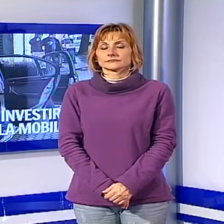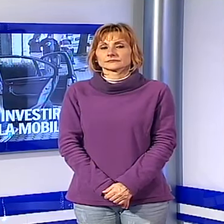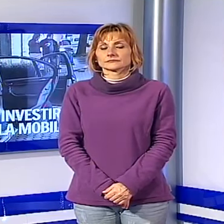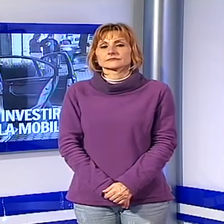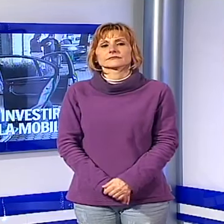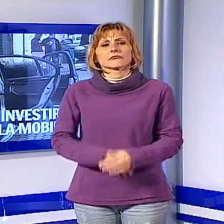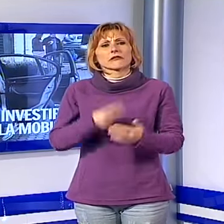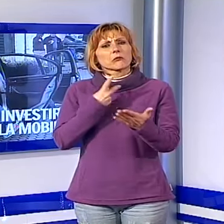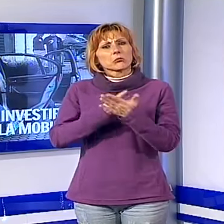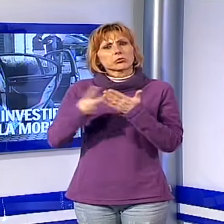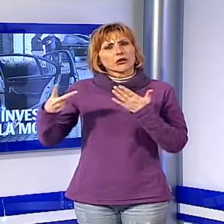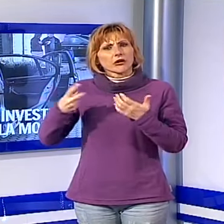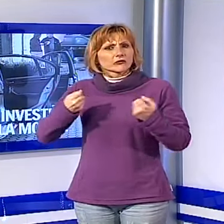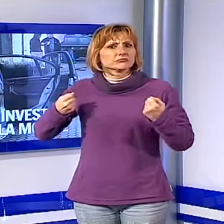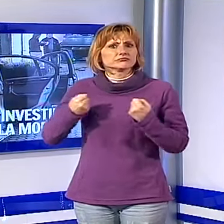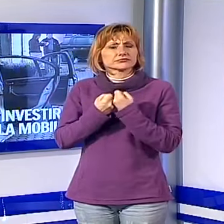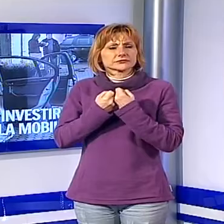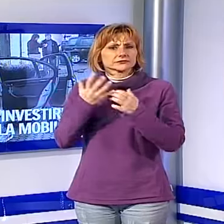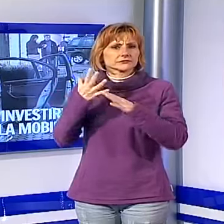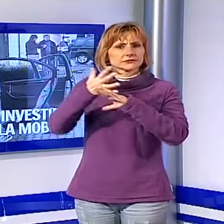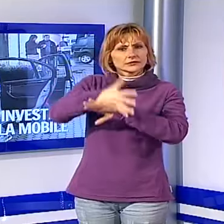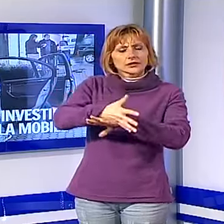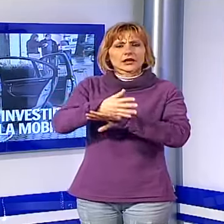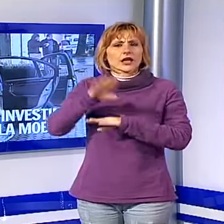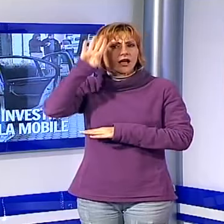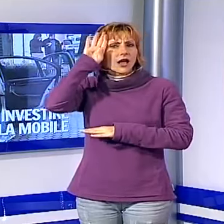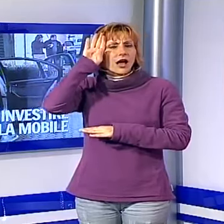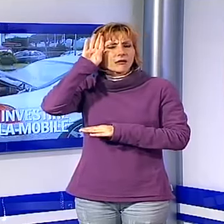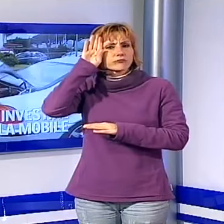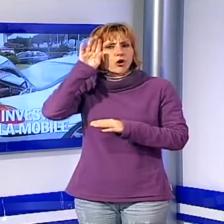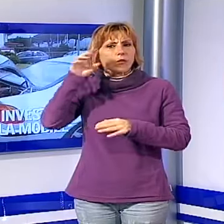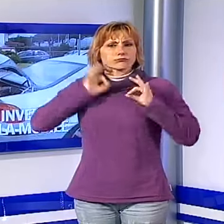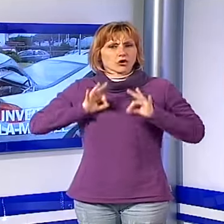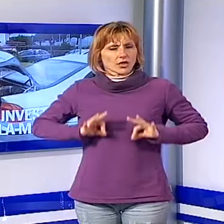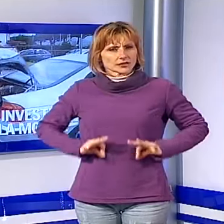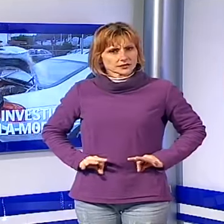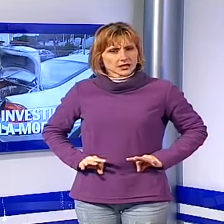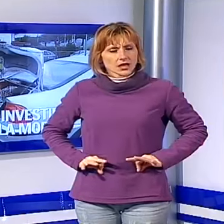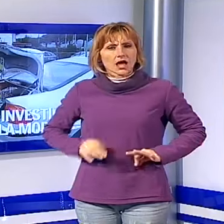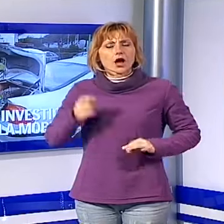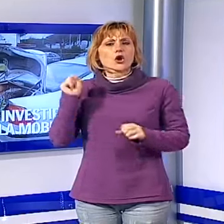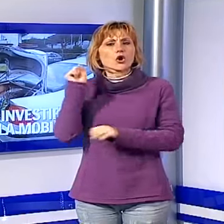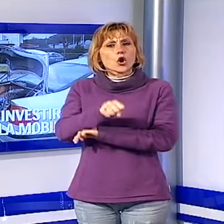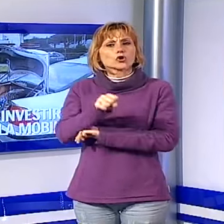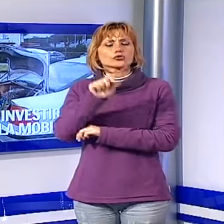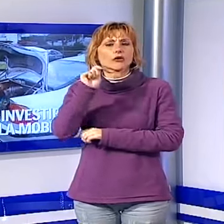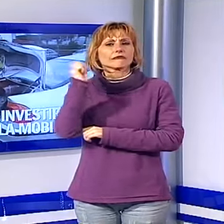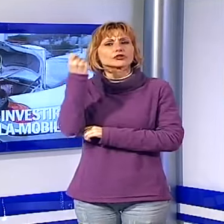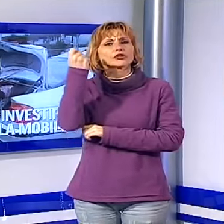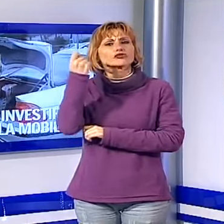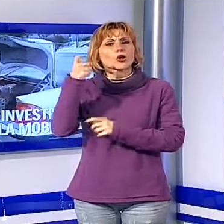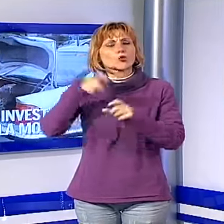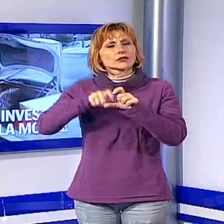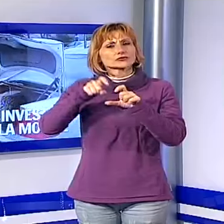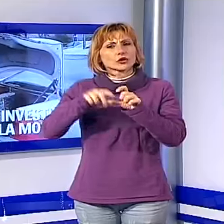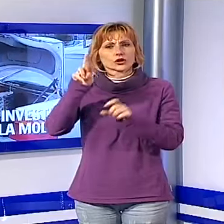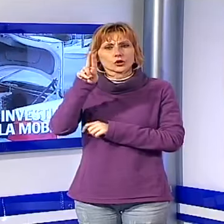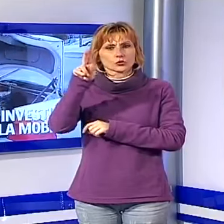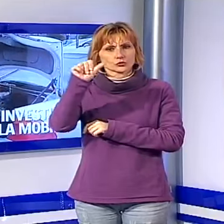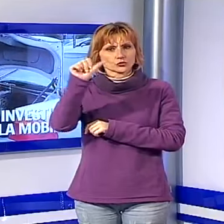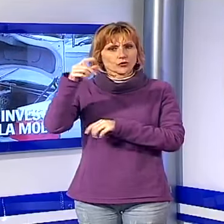Tentano di investire il capo della squadra mobile, banditi in auto contro il vicequestore Virgilio Russo che rimane lievemente